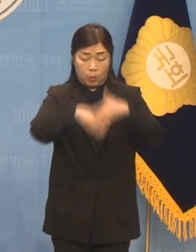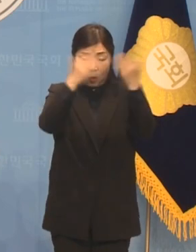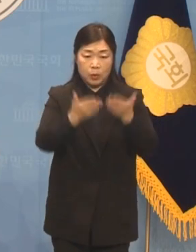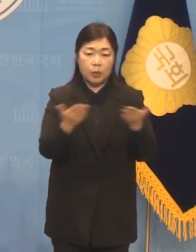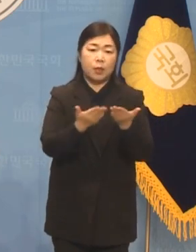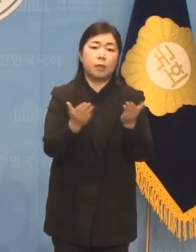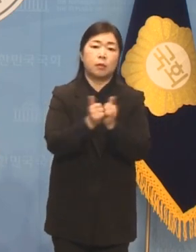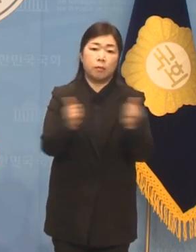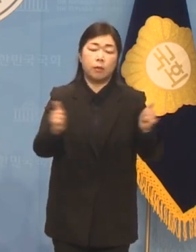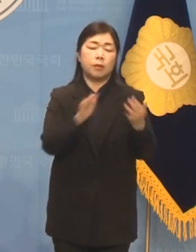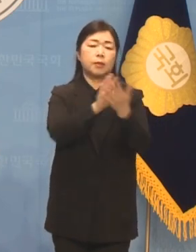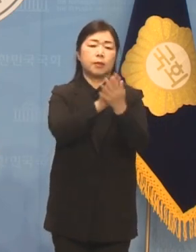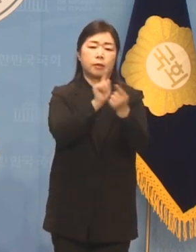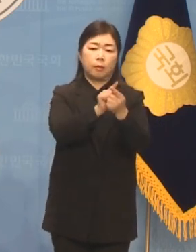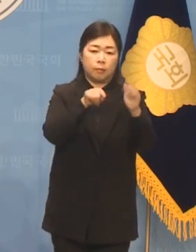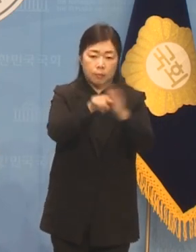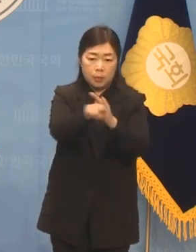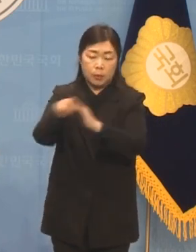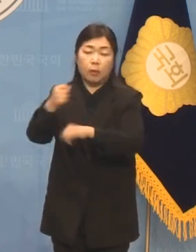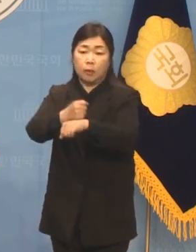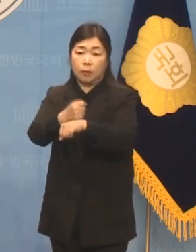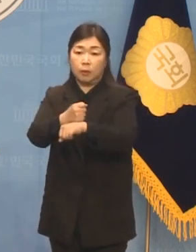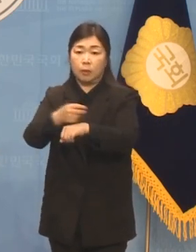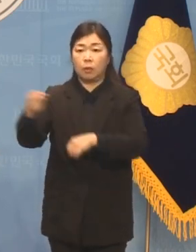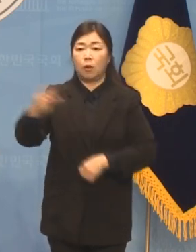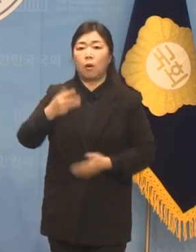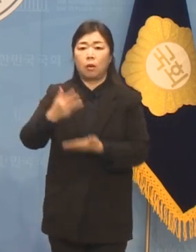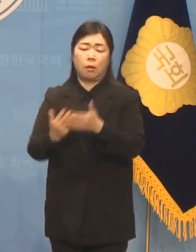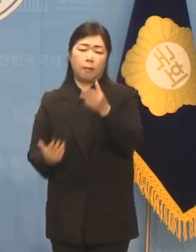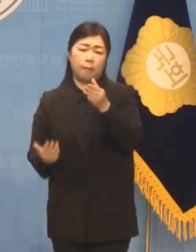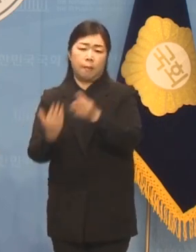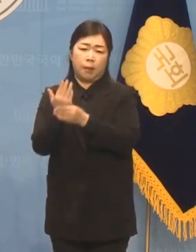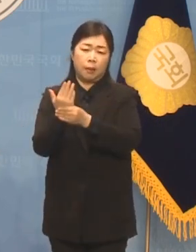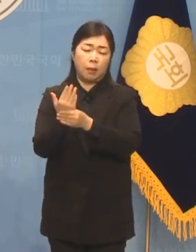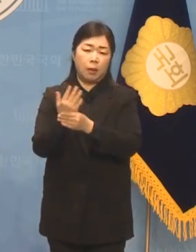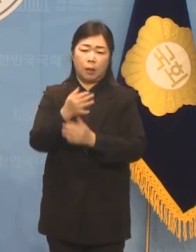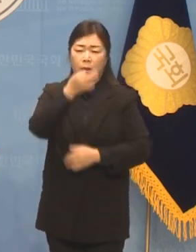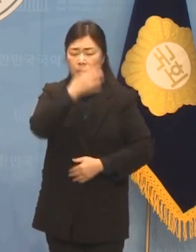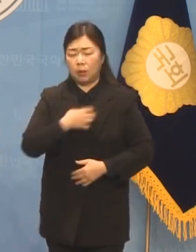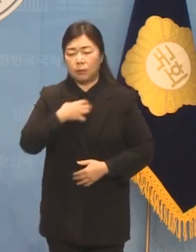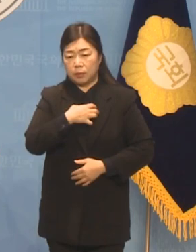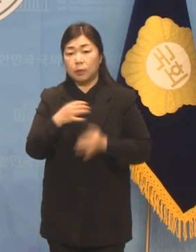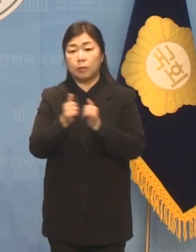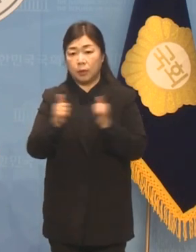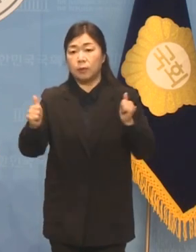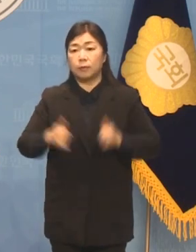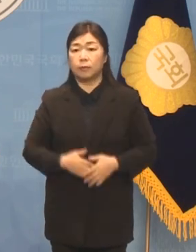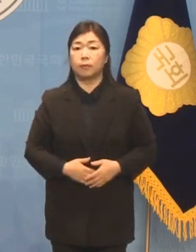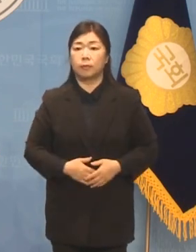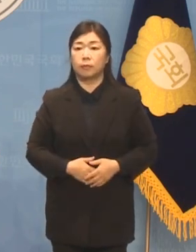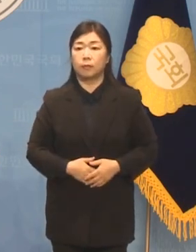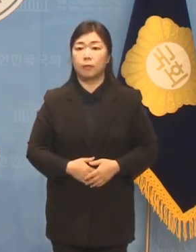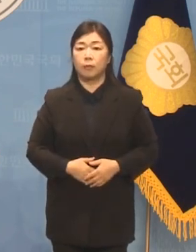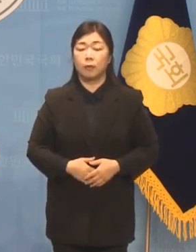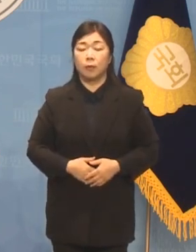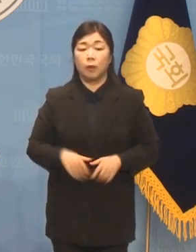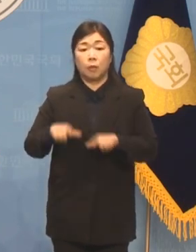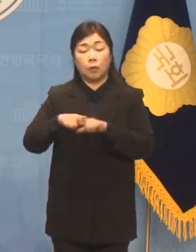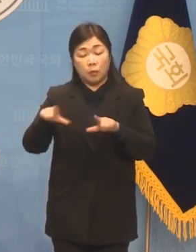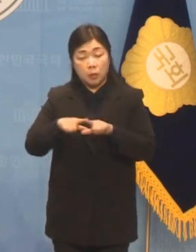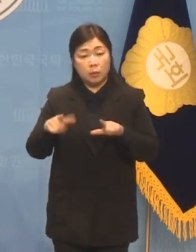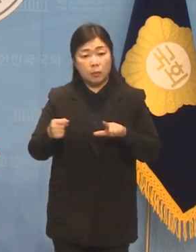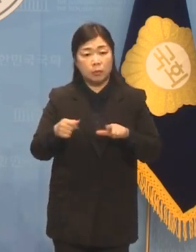것입니다. 그리고 이태원 참사의 아픔에 절망하는 사람들, 그저 똑같이 자유로운 인간이기를 바라는